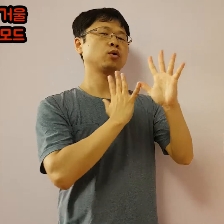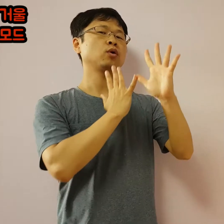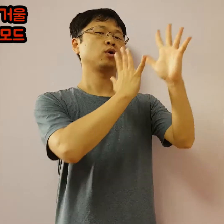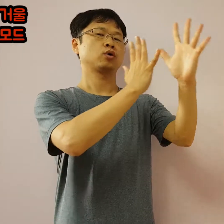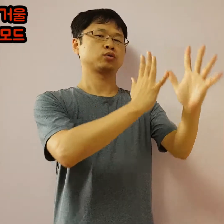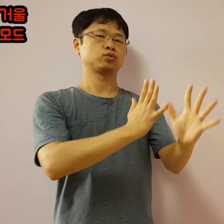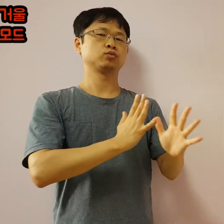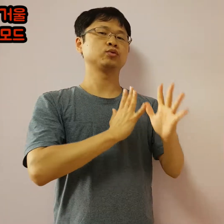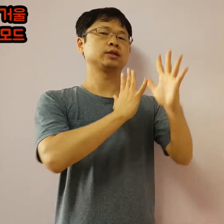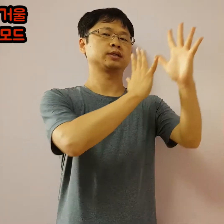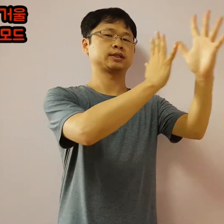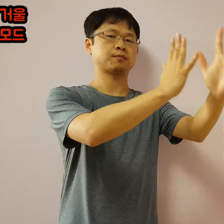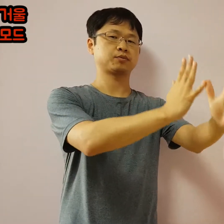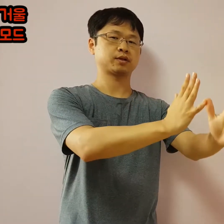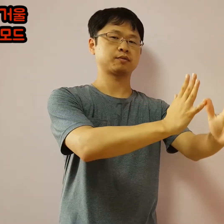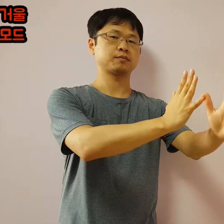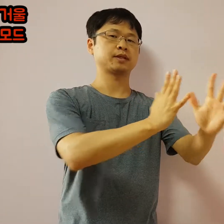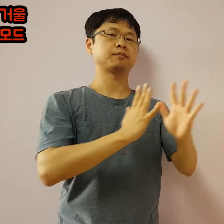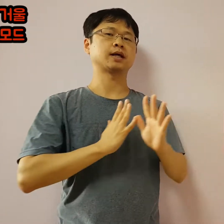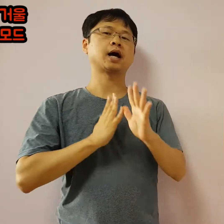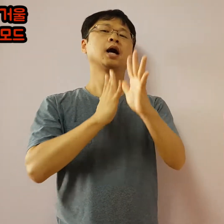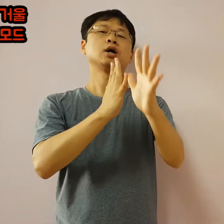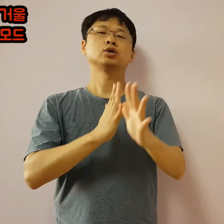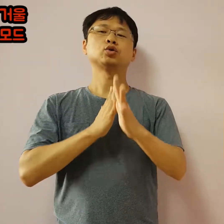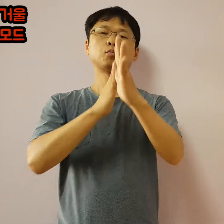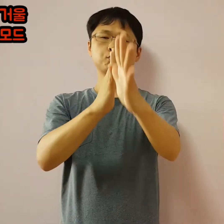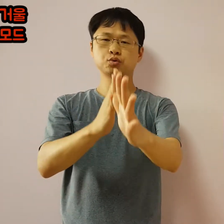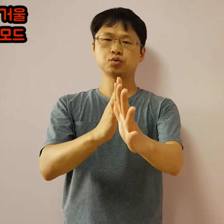앞으로 둥글리듯이 앞으로 내밀면 됩니다. 소풍